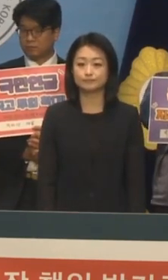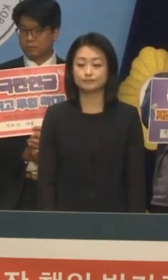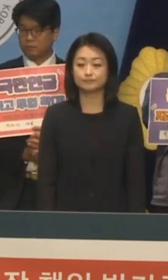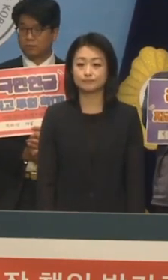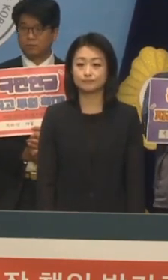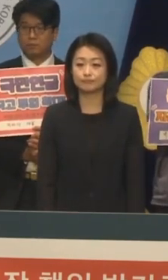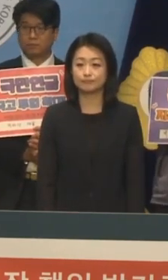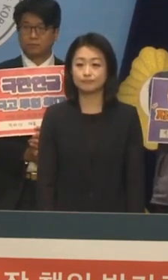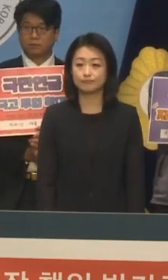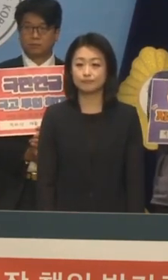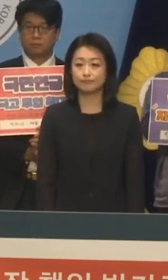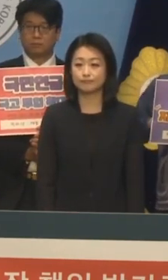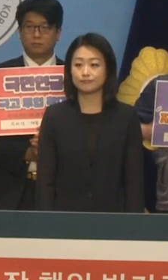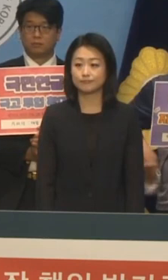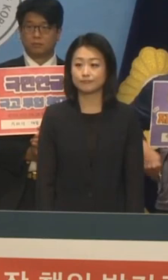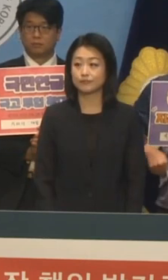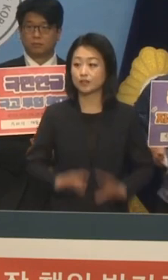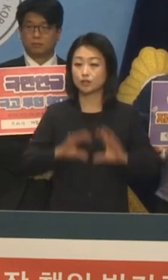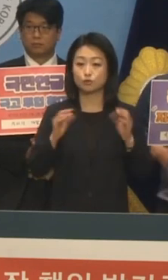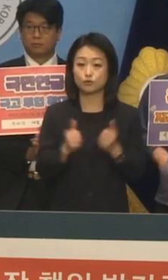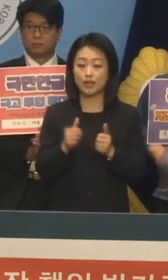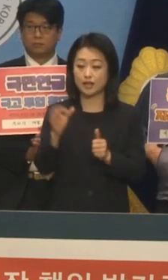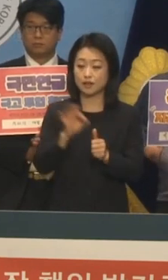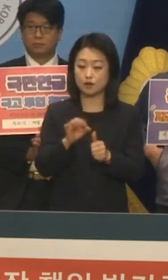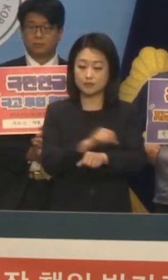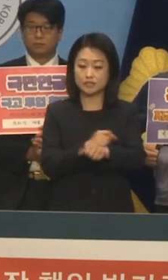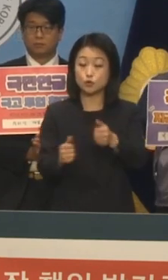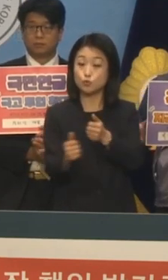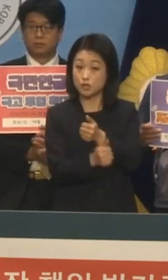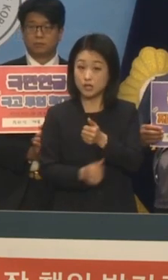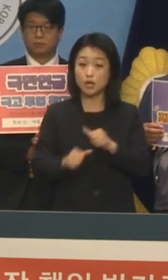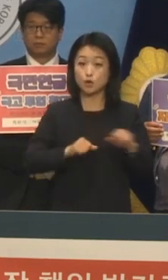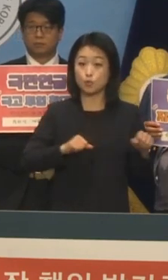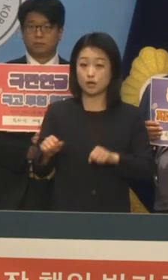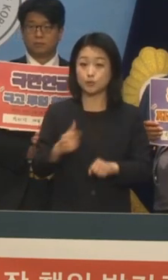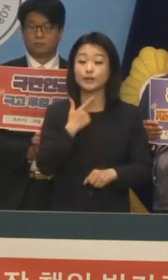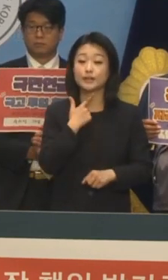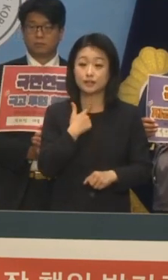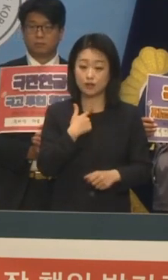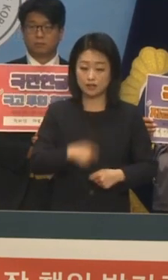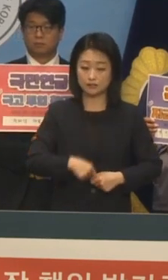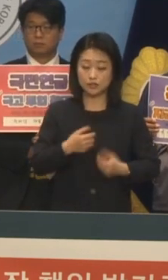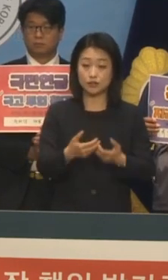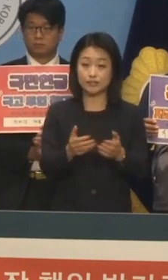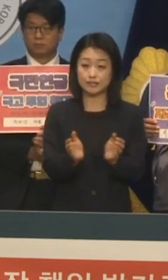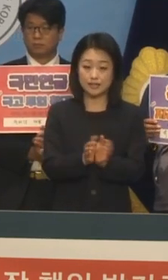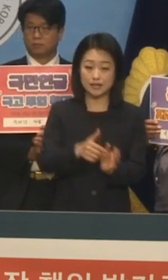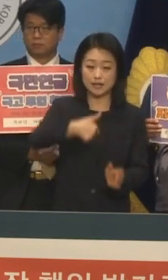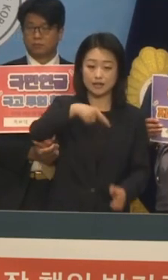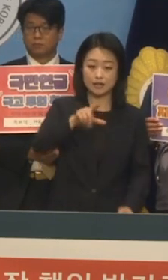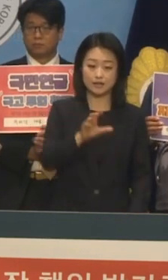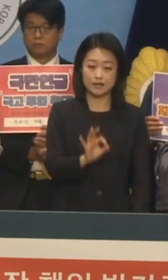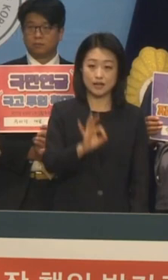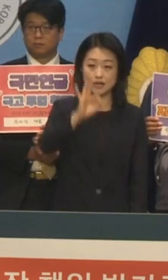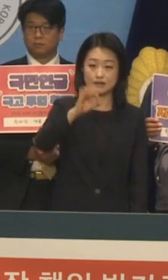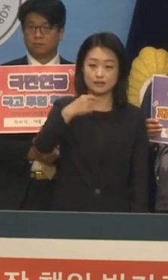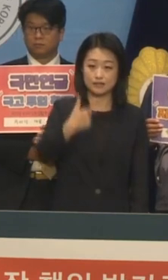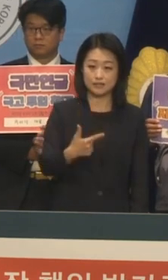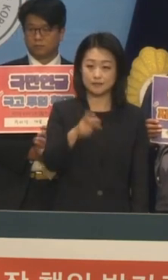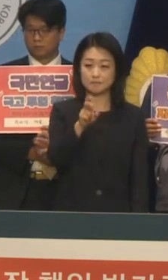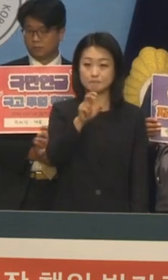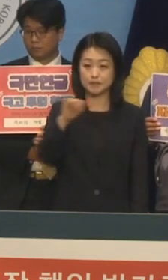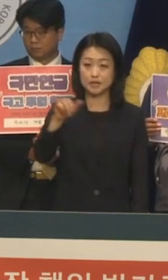자, 이어서 국회 연금특위 의원으로 활동하셨던 정의당의 강은미 의원께서 발언하시겠습니다.